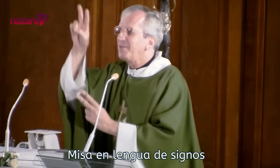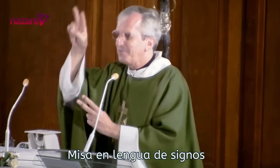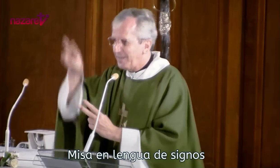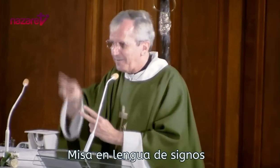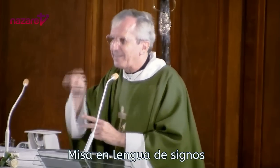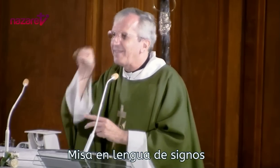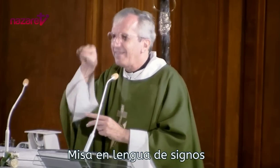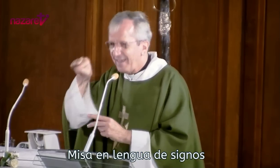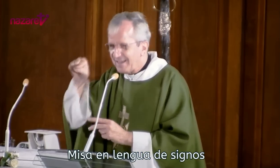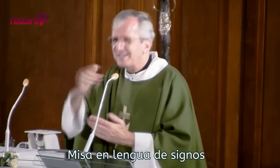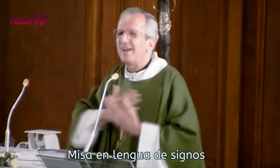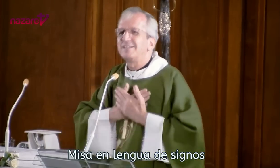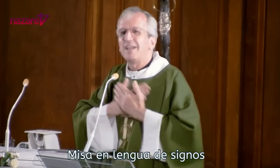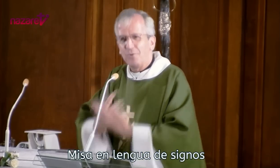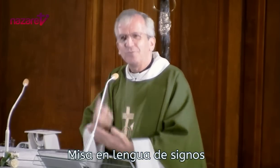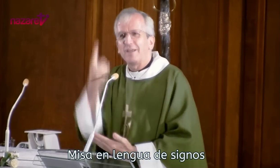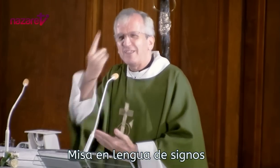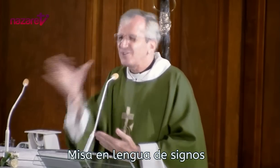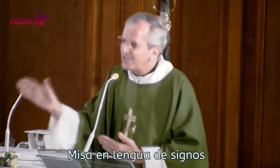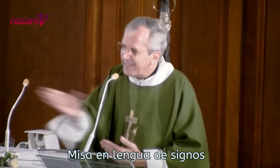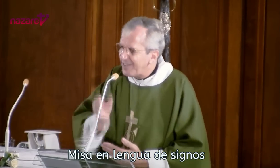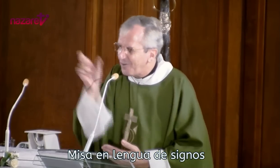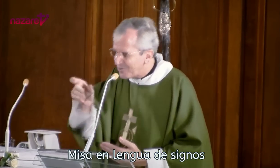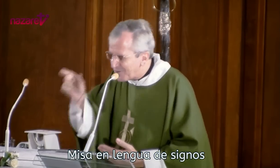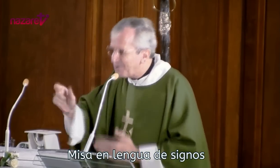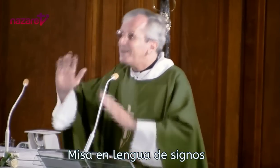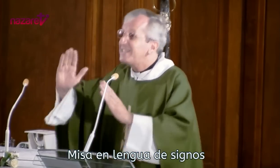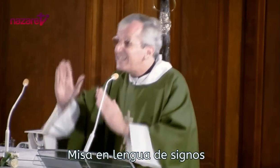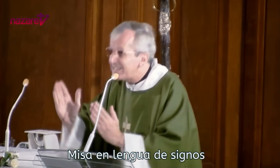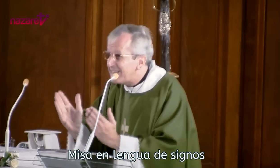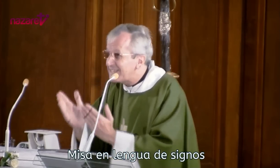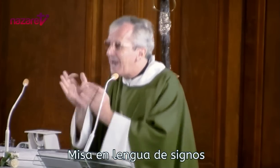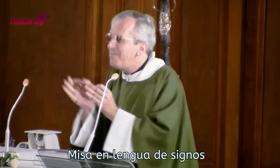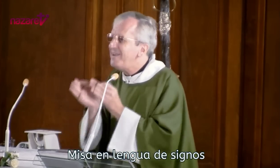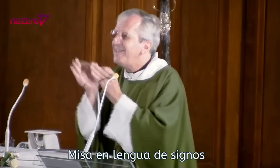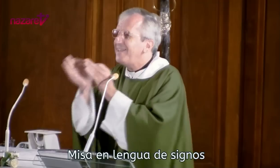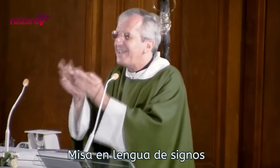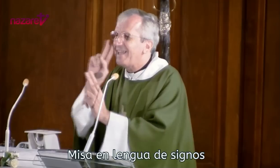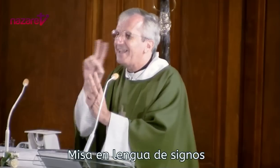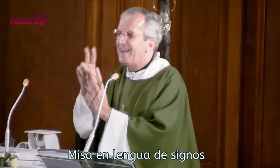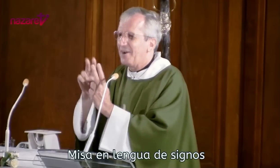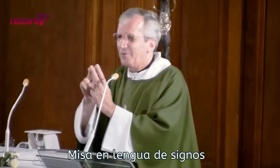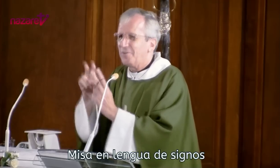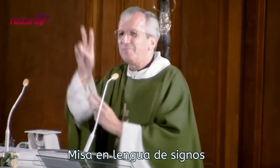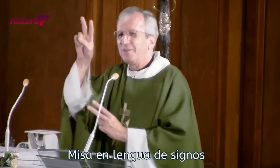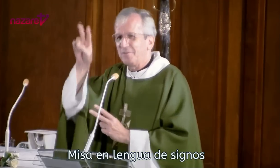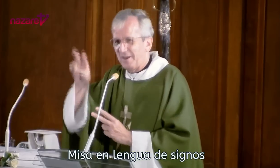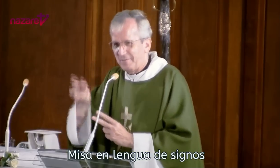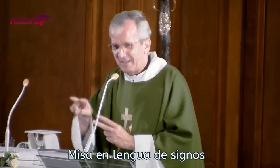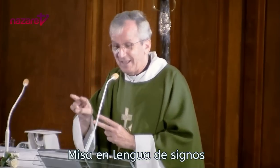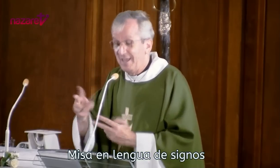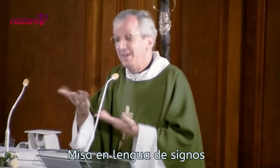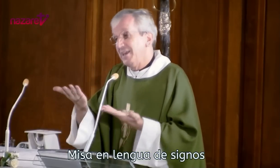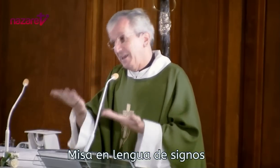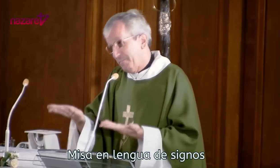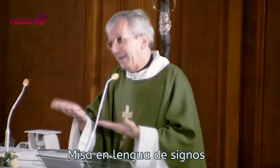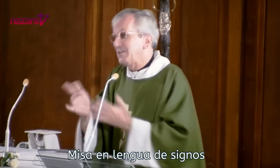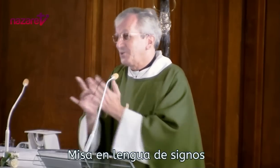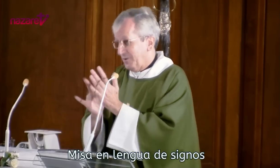de la verdad. Esta es la voluntad de Dios, que todos los hombres se salven y lleguen al conocimiento de la verdad. Y para eso